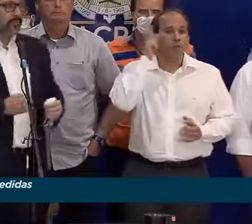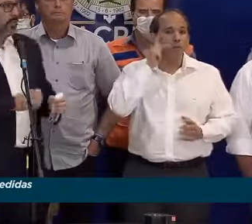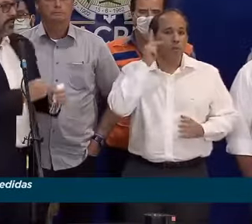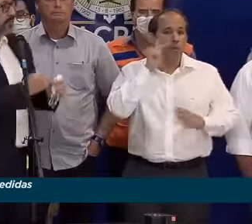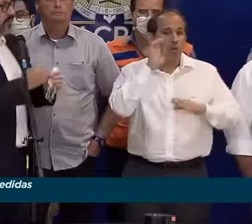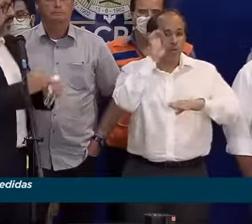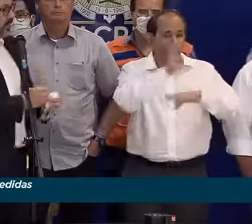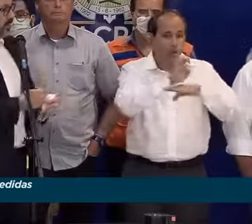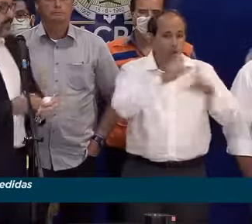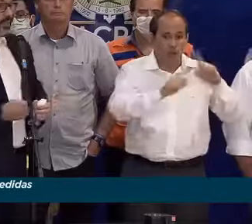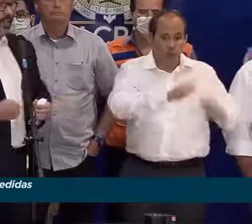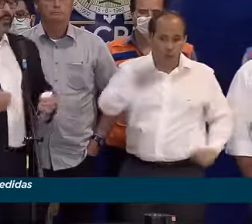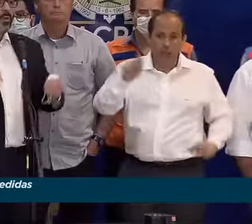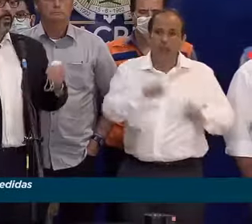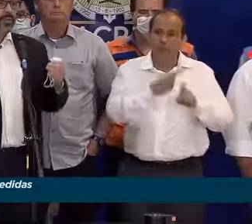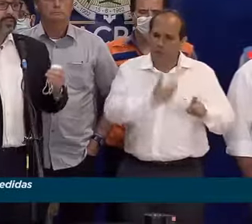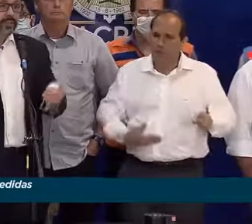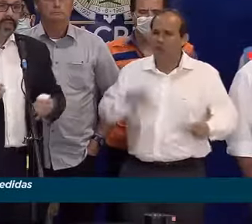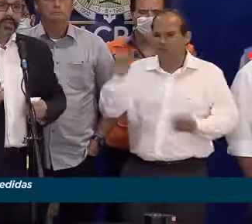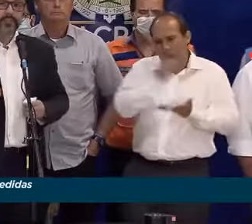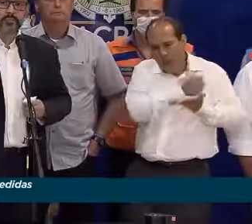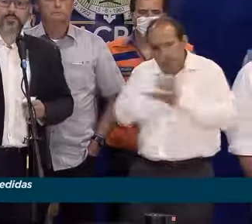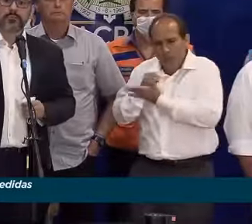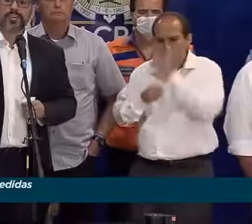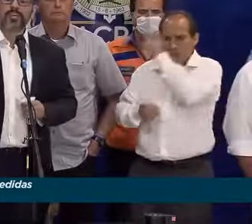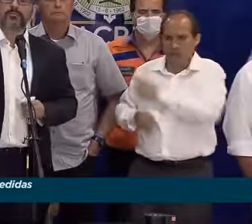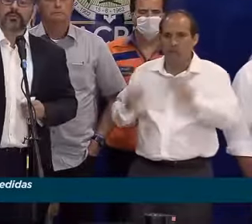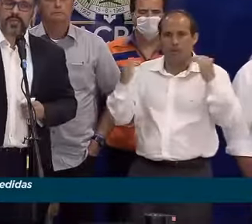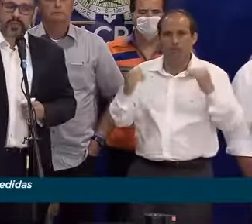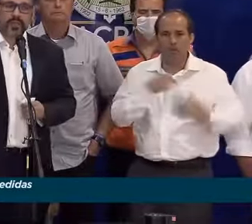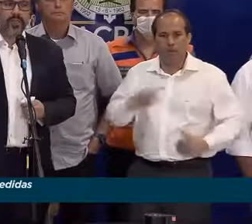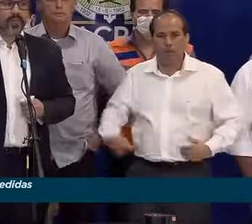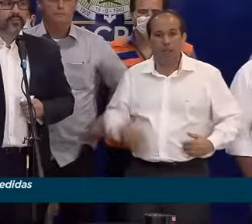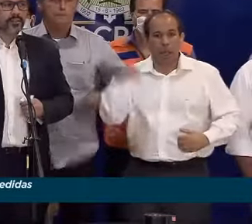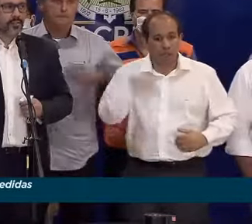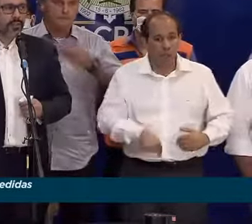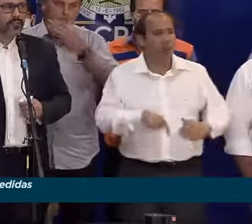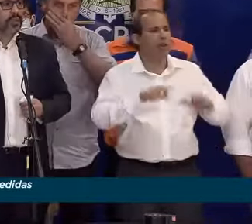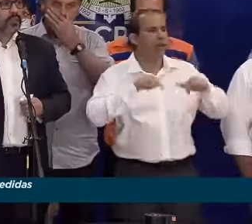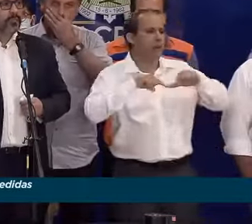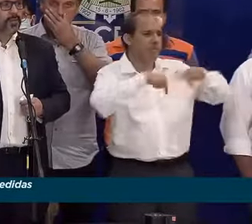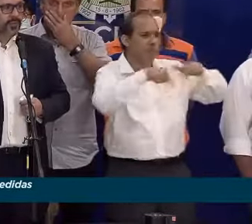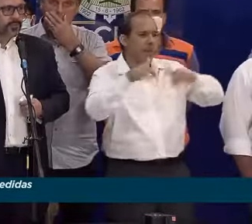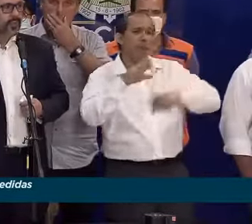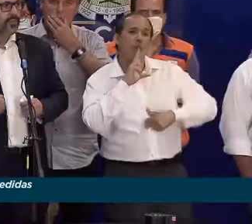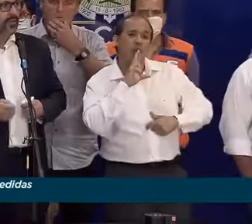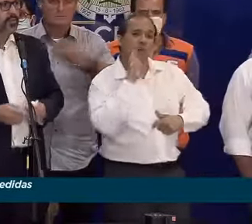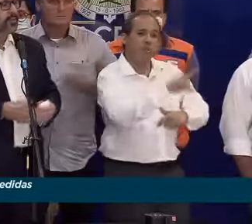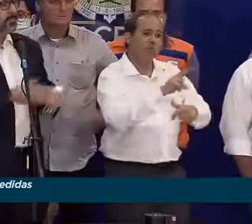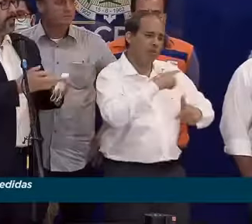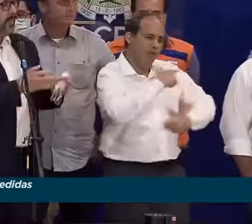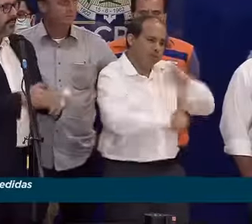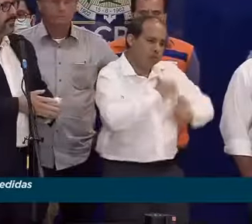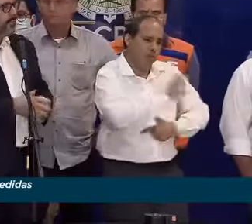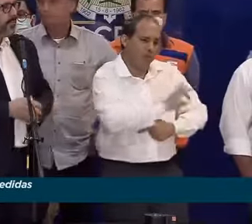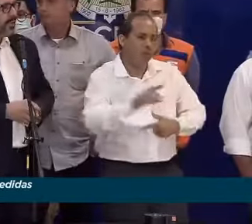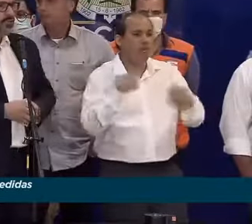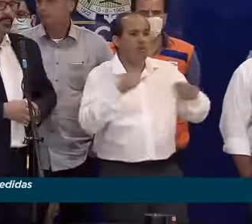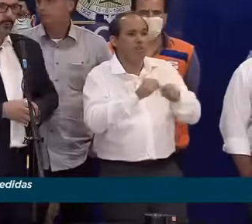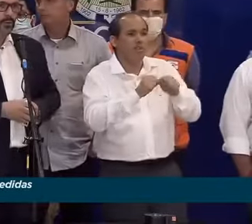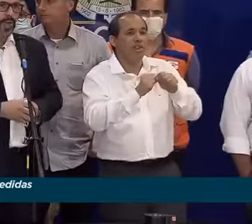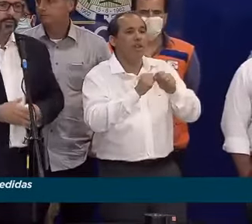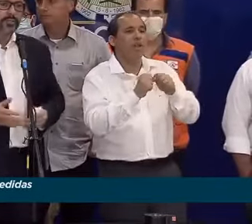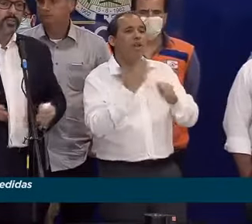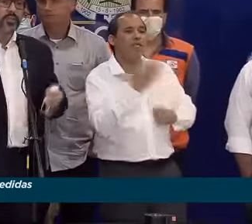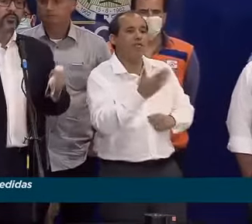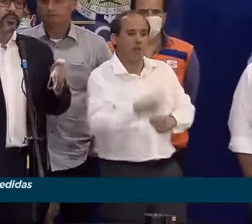Acre. Tenho certeza que, com esta unidade, nós vamos responder às ações que precisam ser feitas em favor do